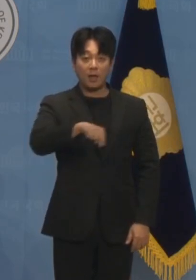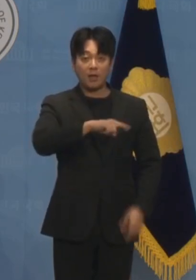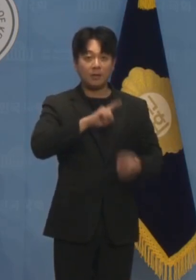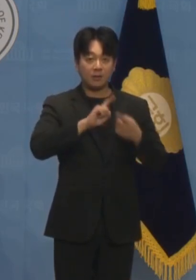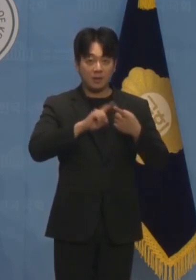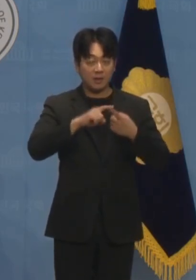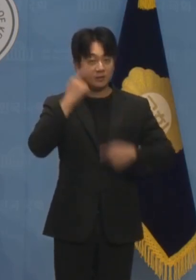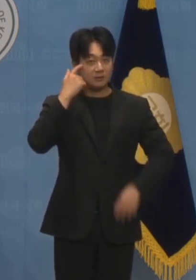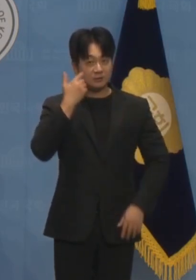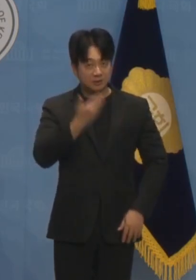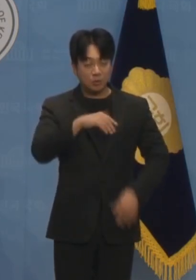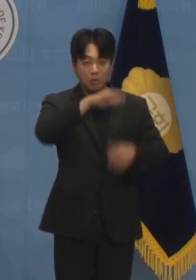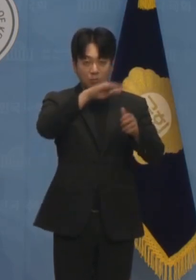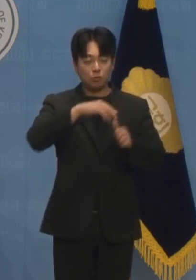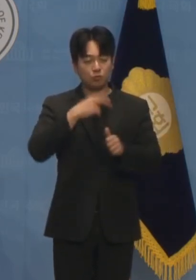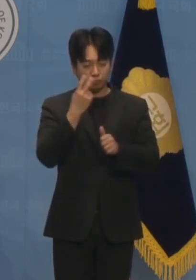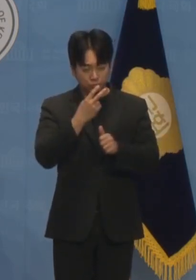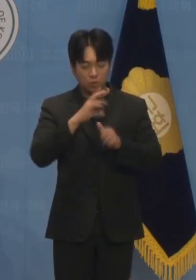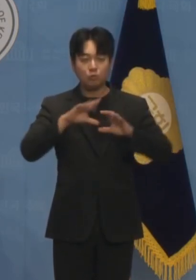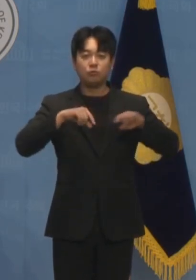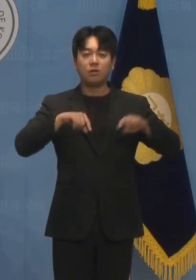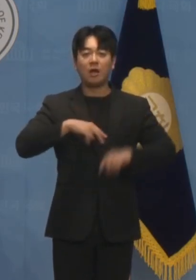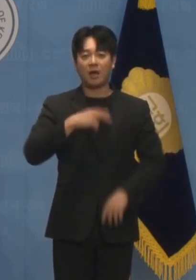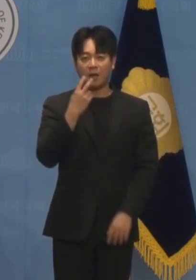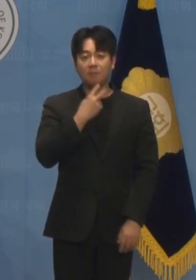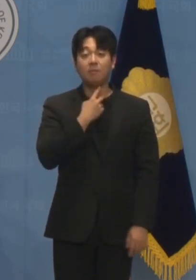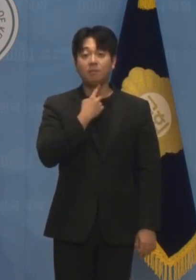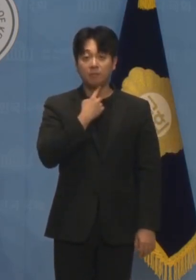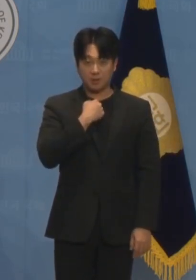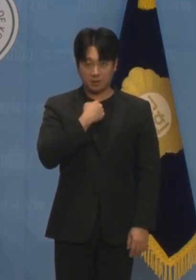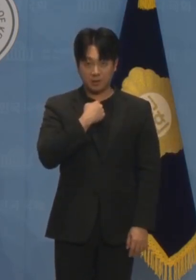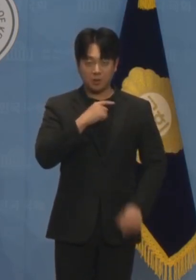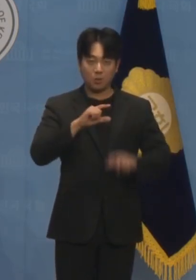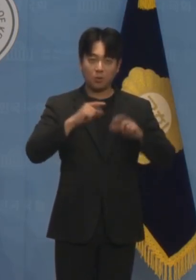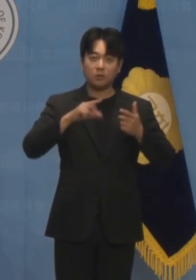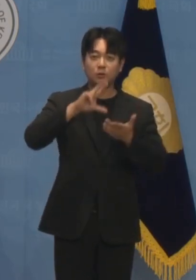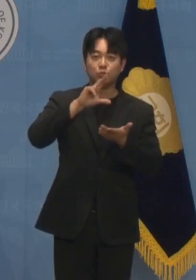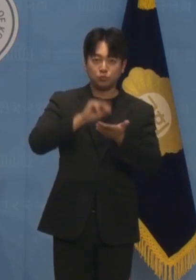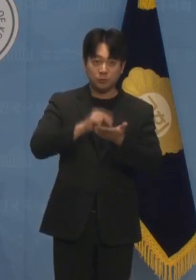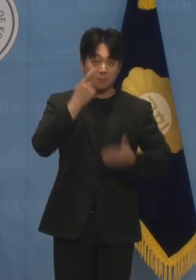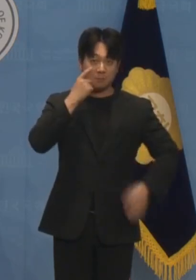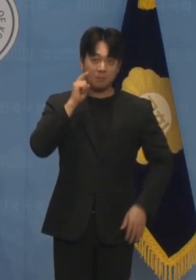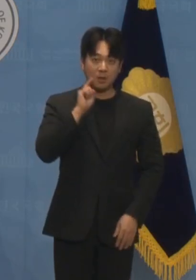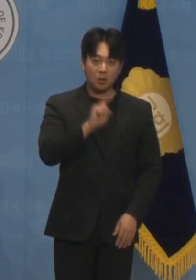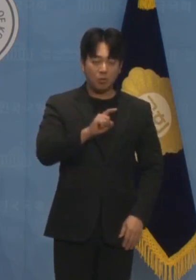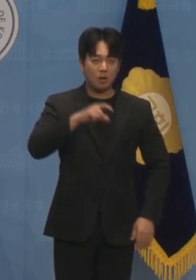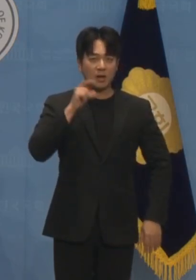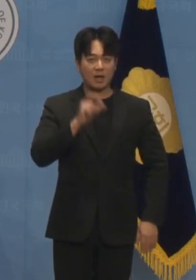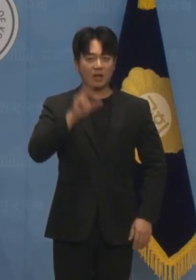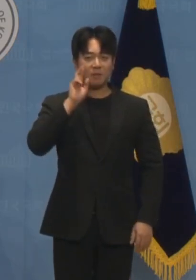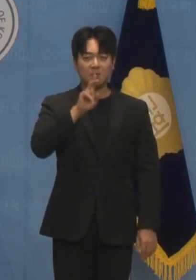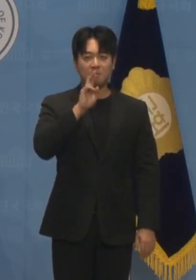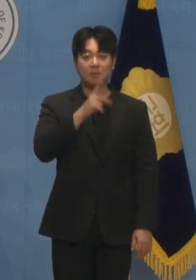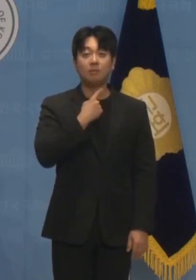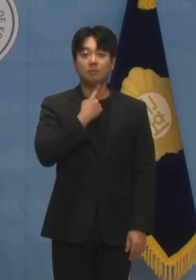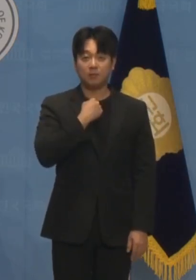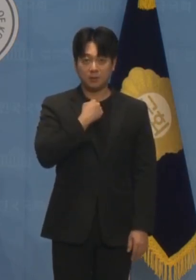7일 문체부 국감에서 여러 문제점들을 밝혀내고 강하게